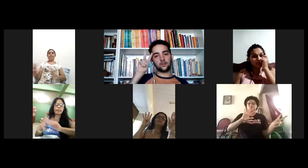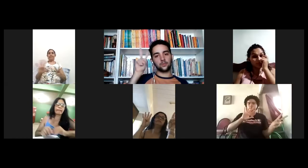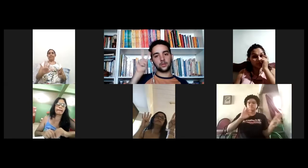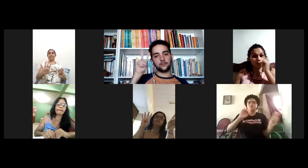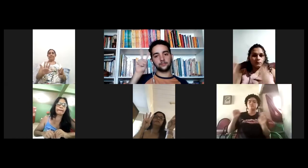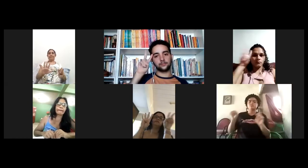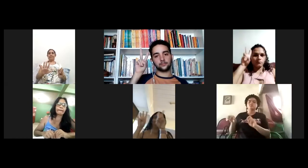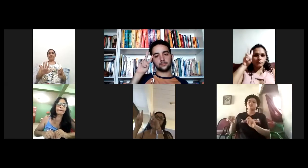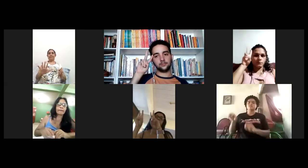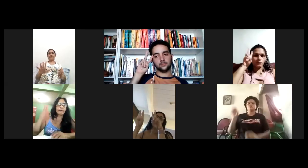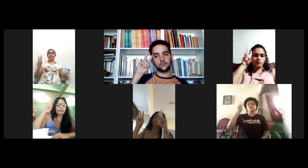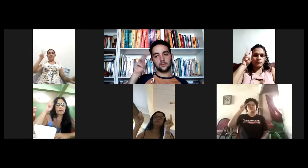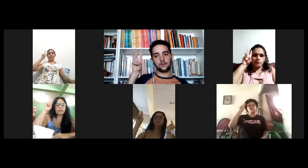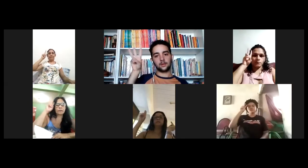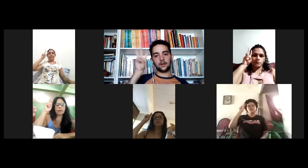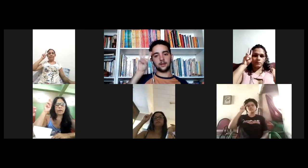segunda,